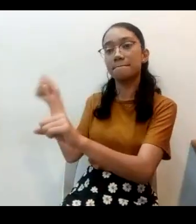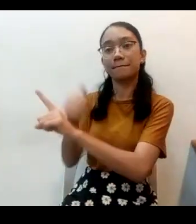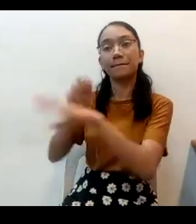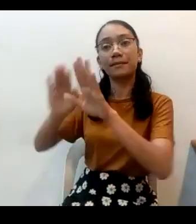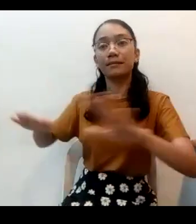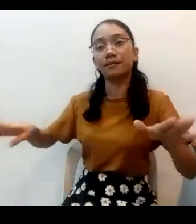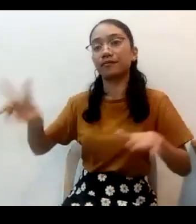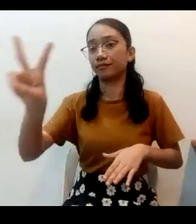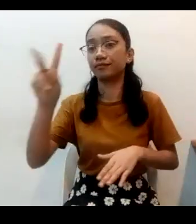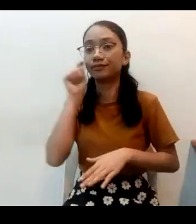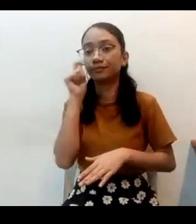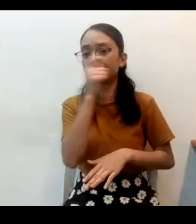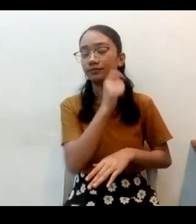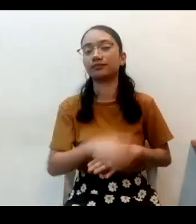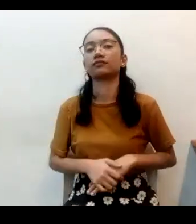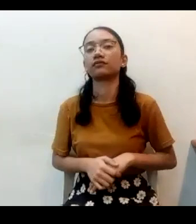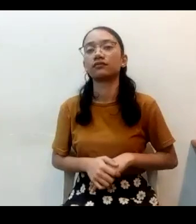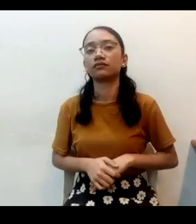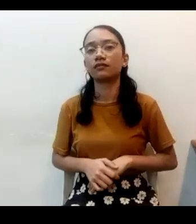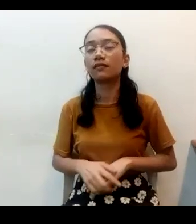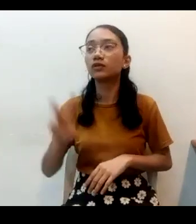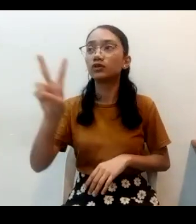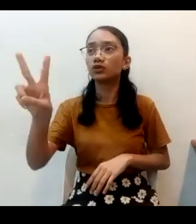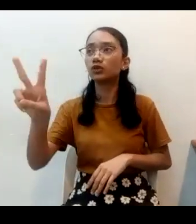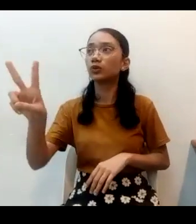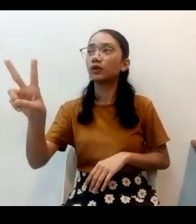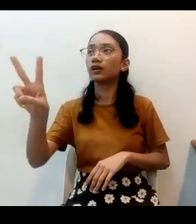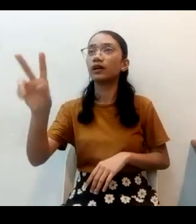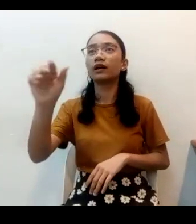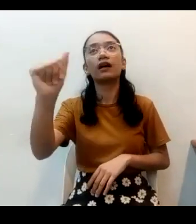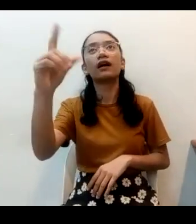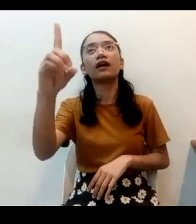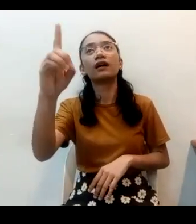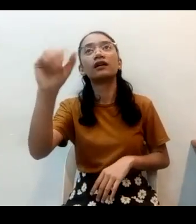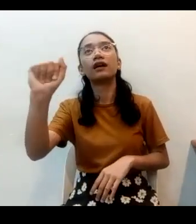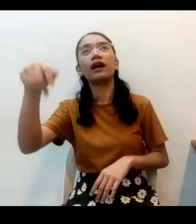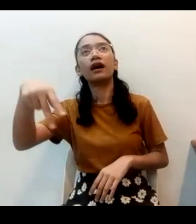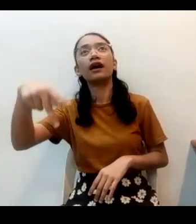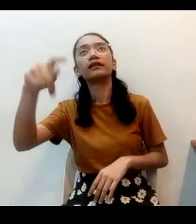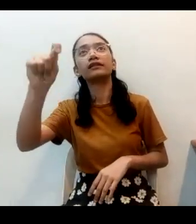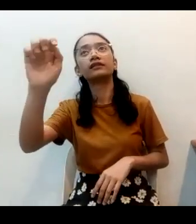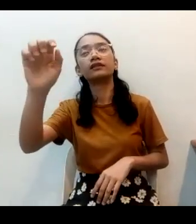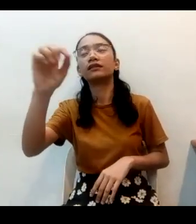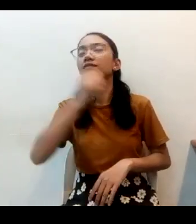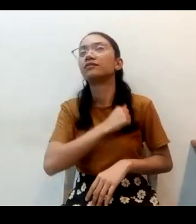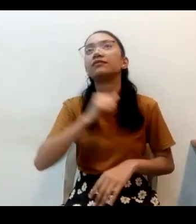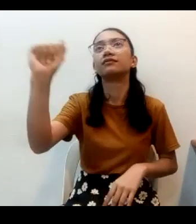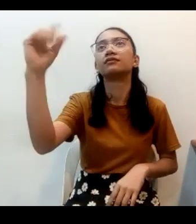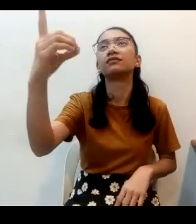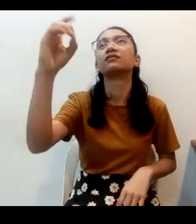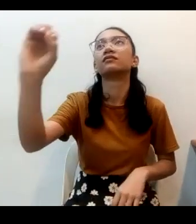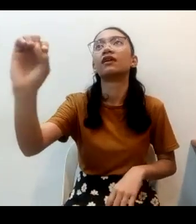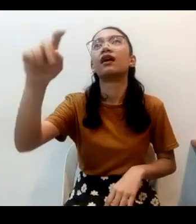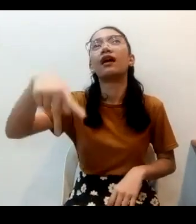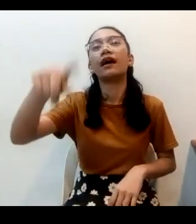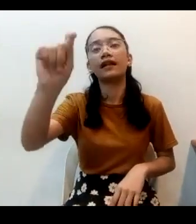yung mga anak niya. And two of them were adopted to the different family. At silang dalawa po